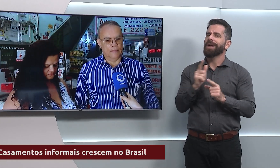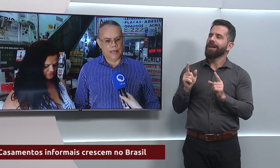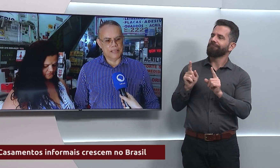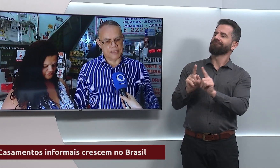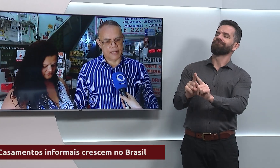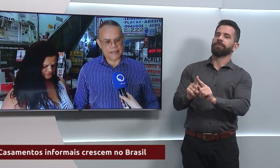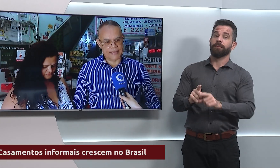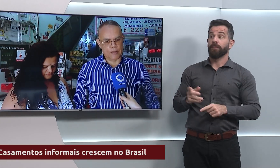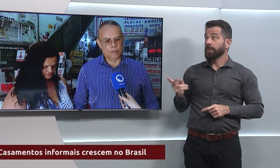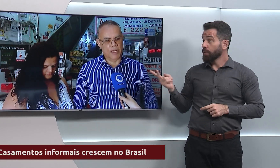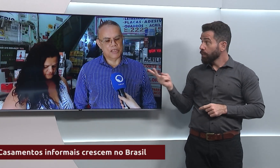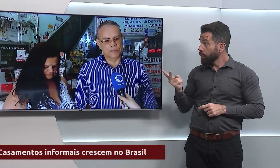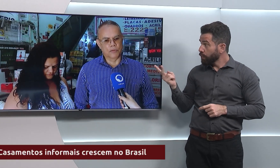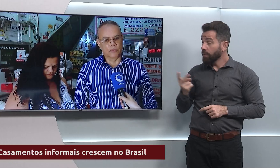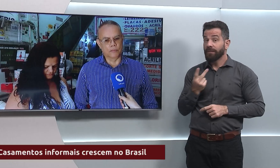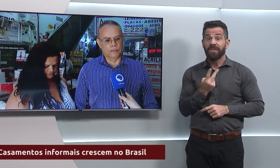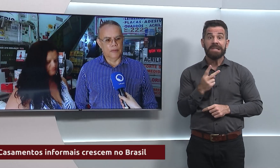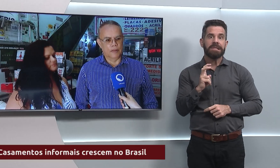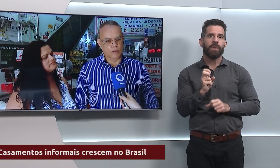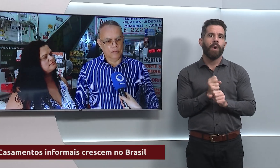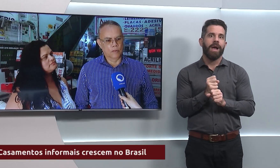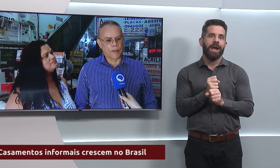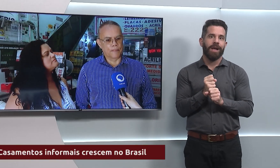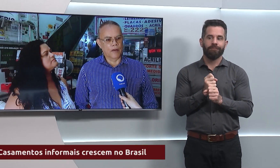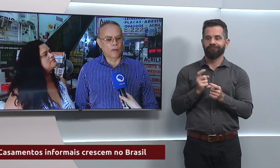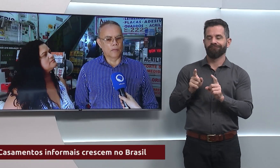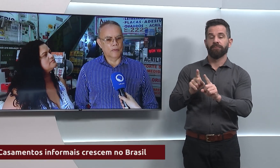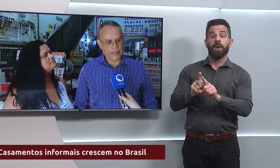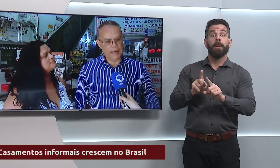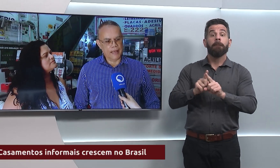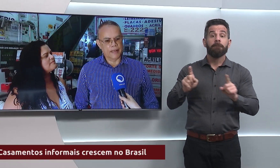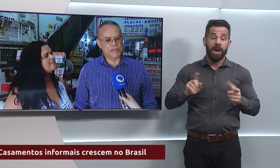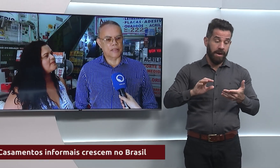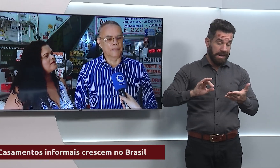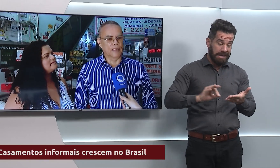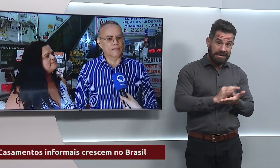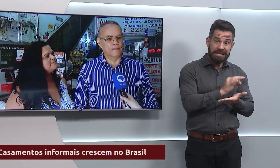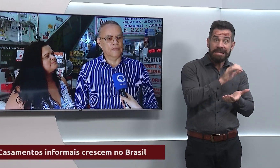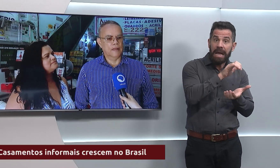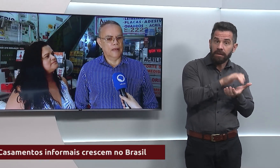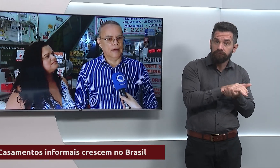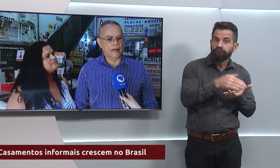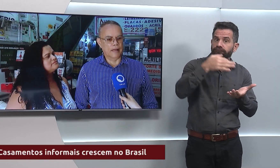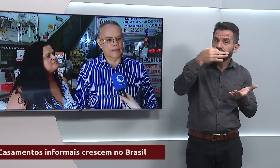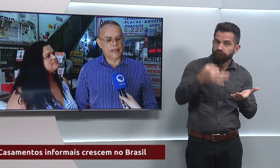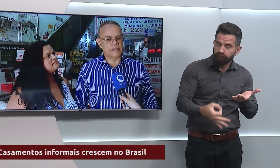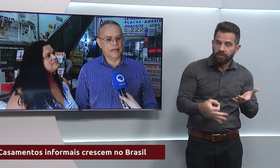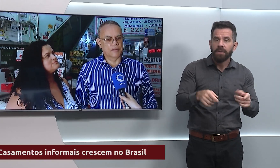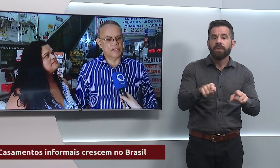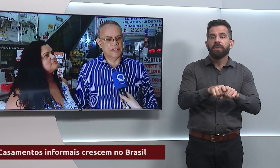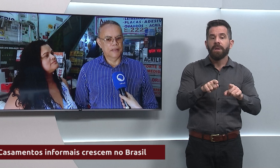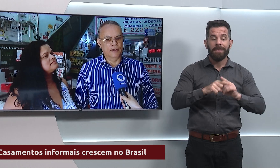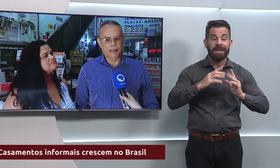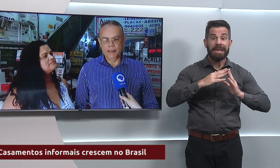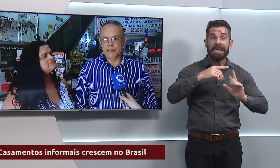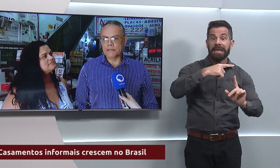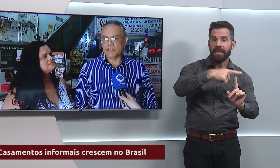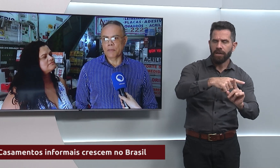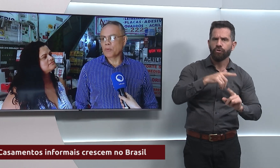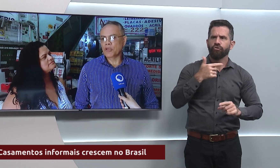Mas casado mesmo no papel e na igreja também há 10 anos. E somos muito